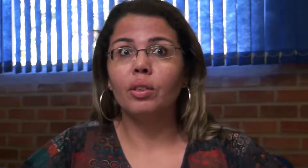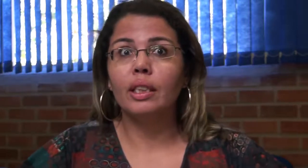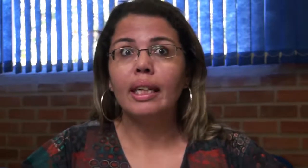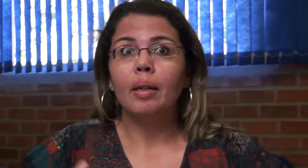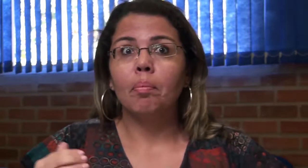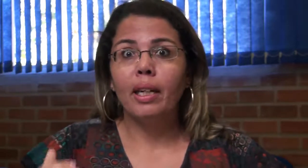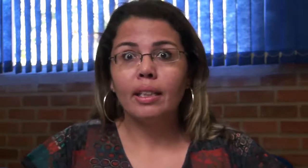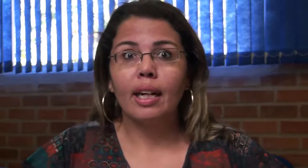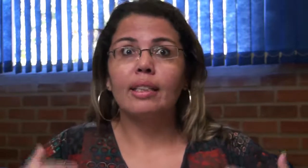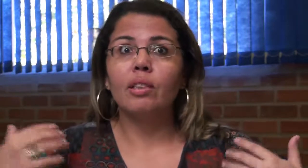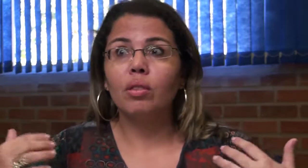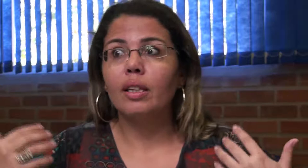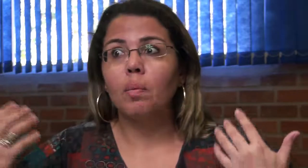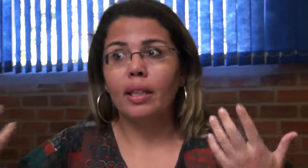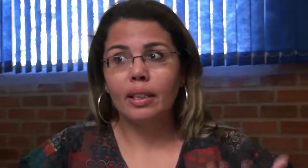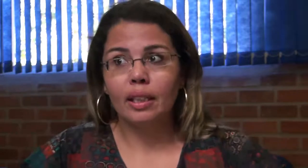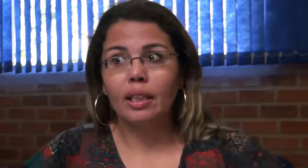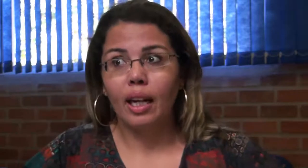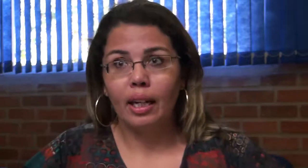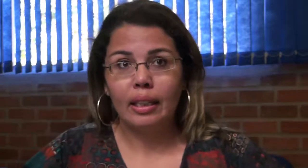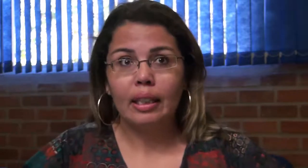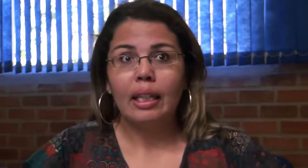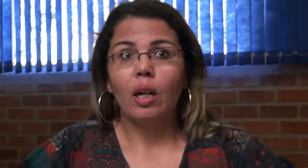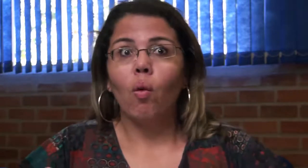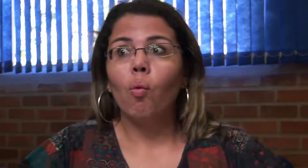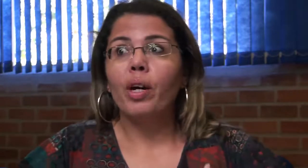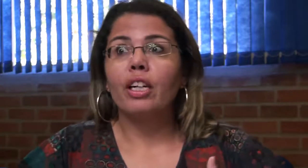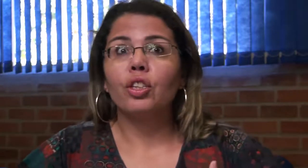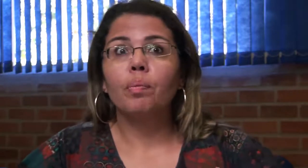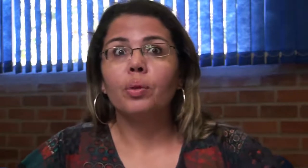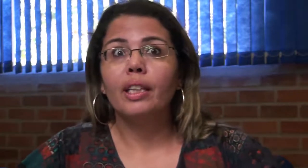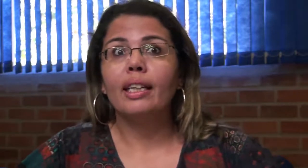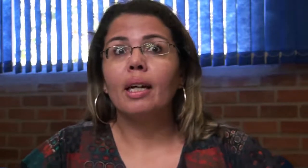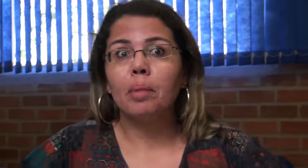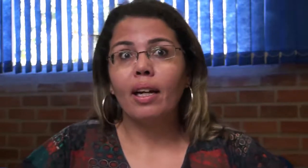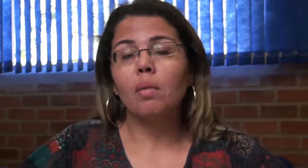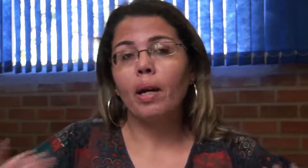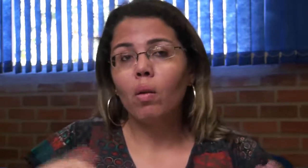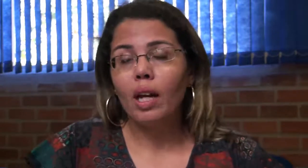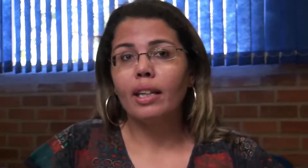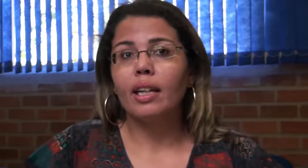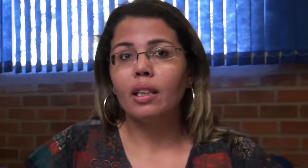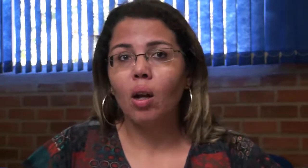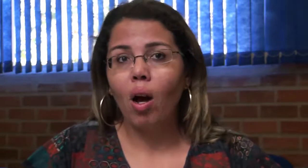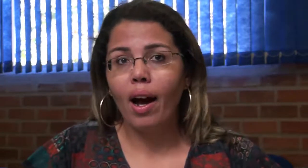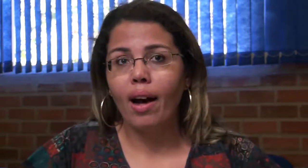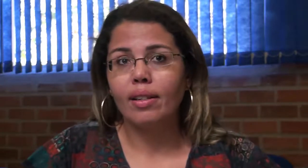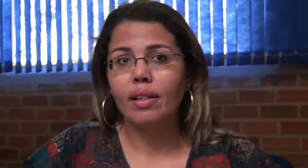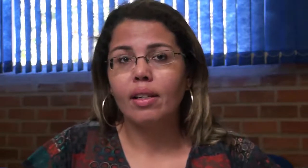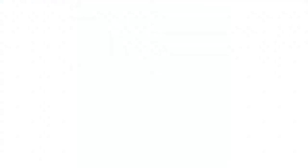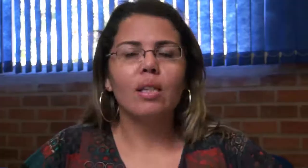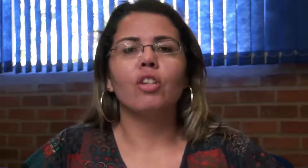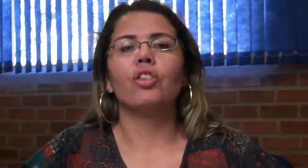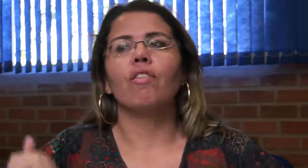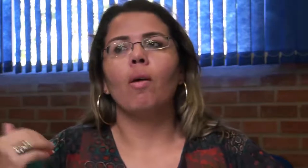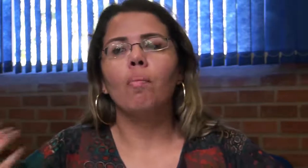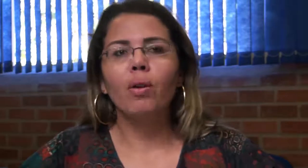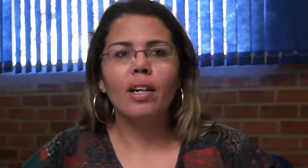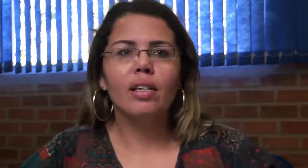de pensar dentro da experiência de lá como é que a gente podia adaptar as peculiaridades locais. Então a gente teve o apoio da